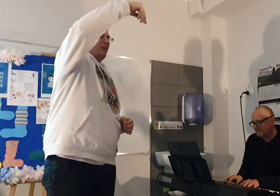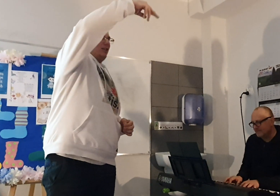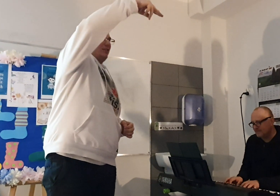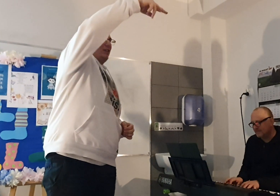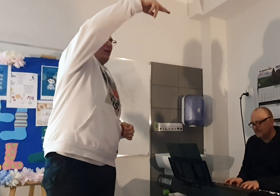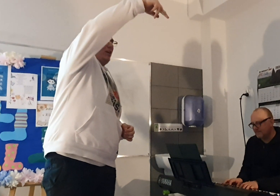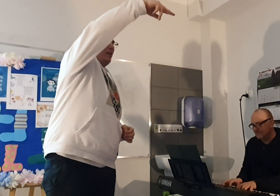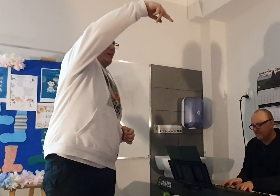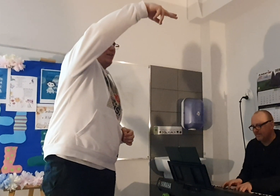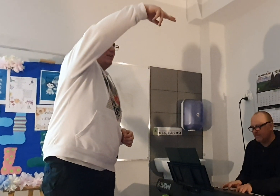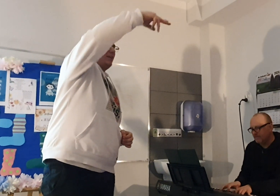Doktor